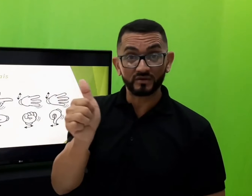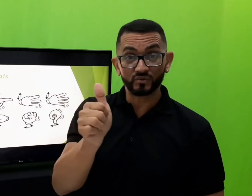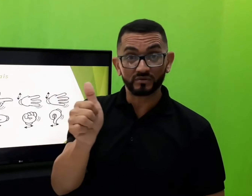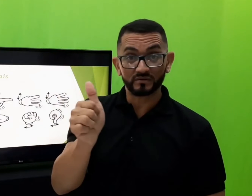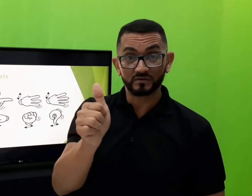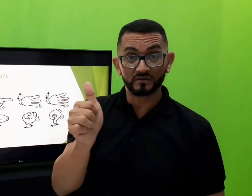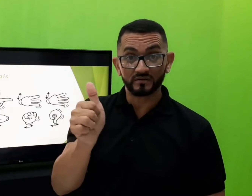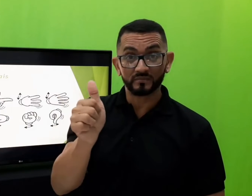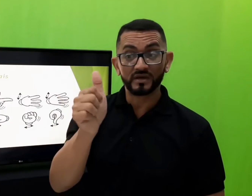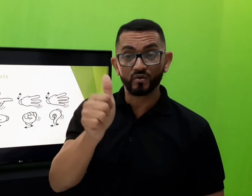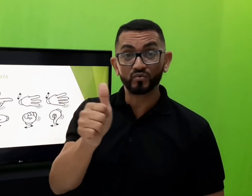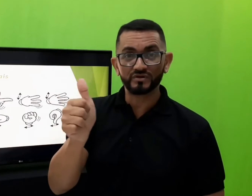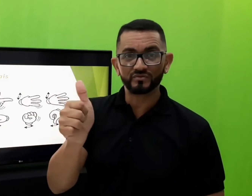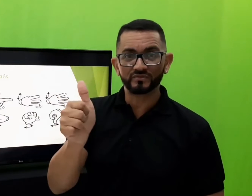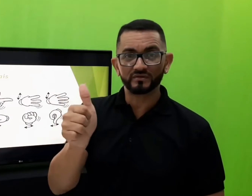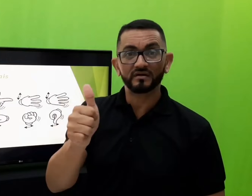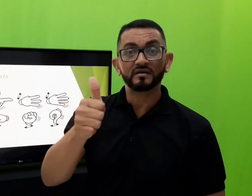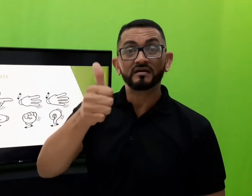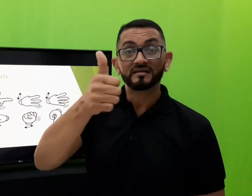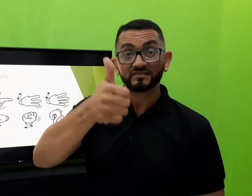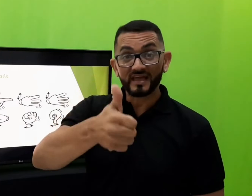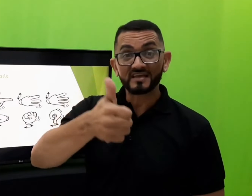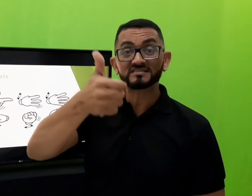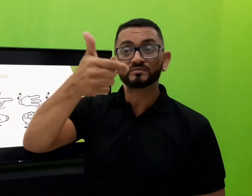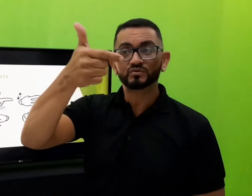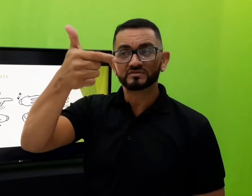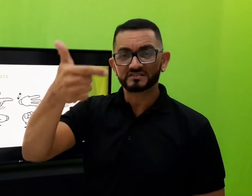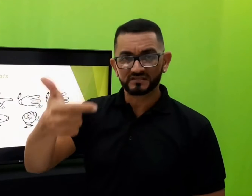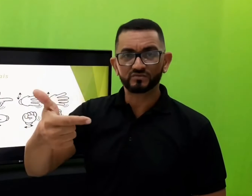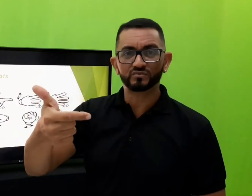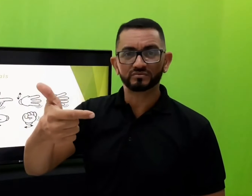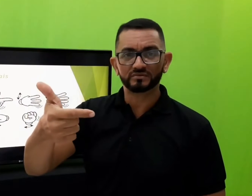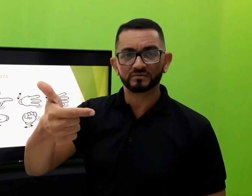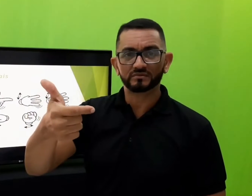11º, que é 1 em 1. 12º,